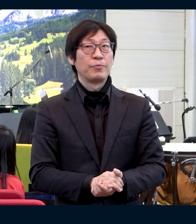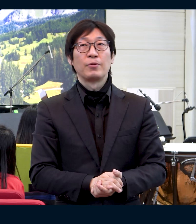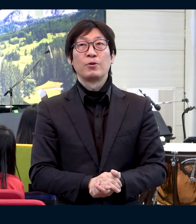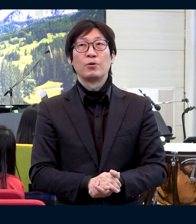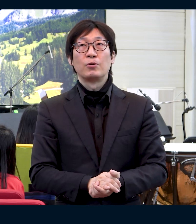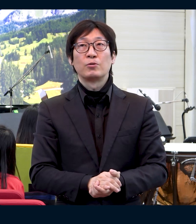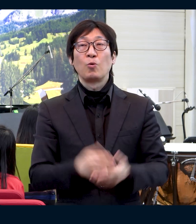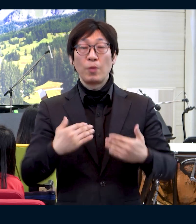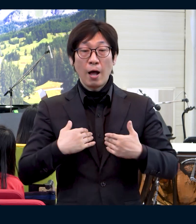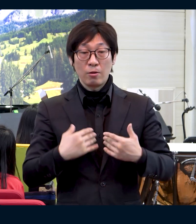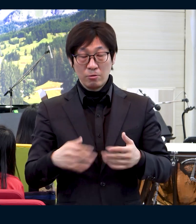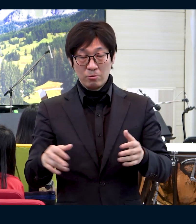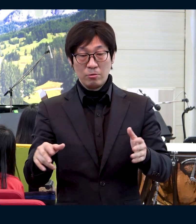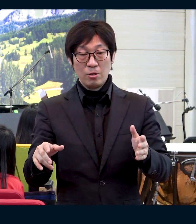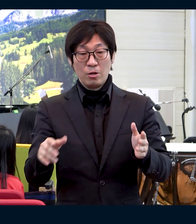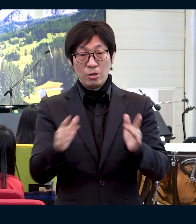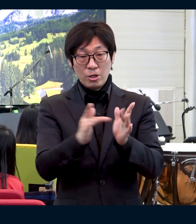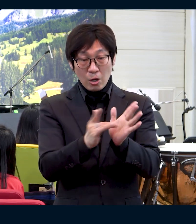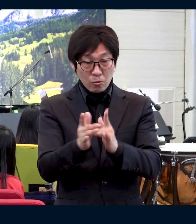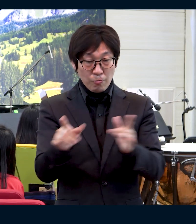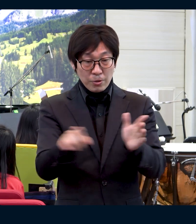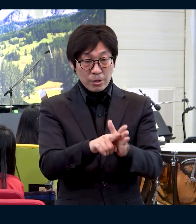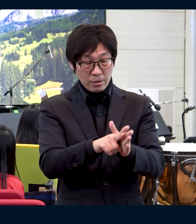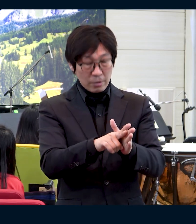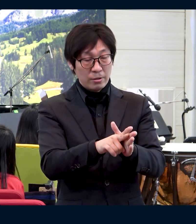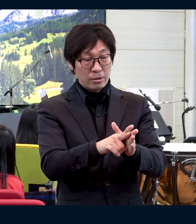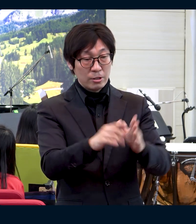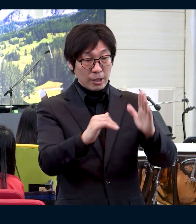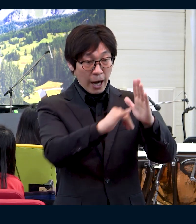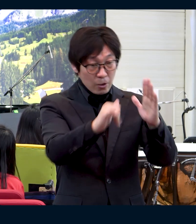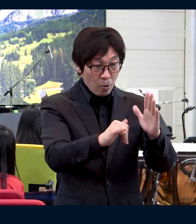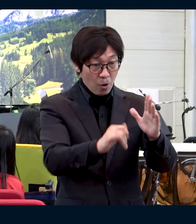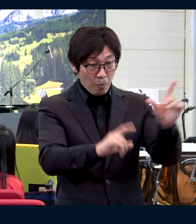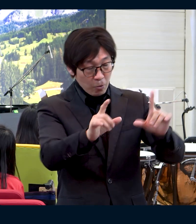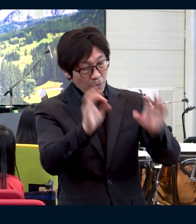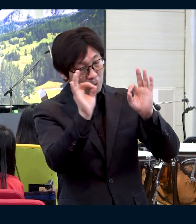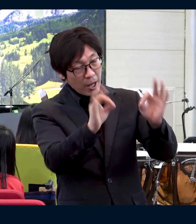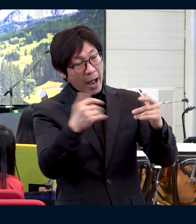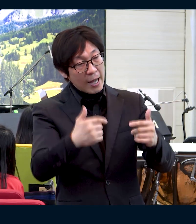하며 또 예수 믿는 그 믿음의 가정들을 보면서 진정한 승리,